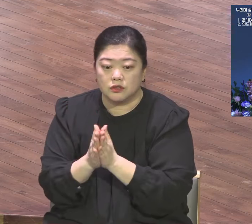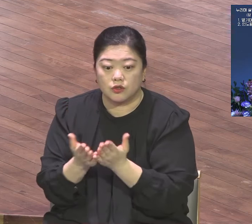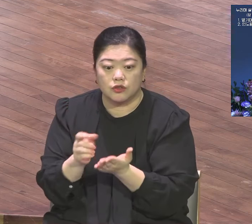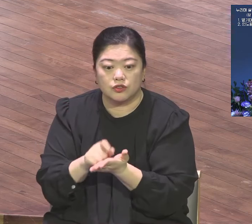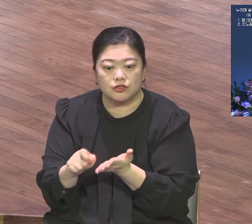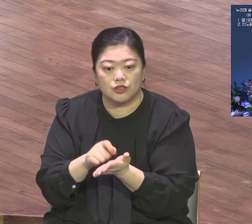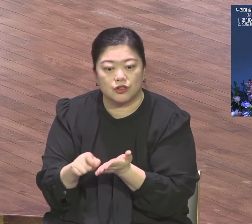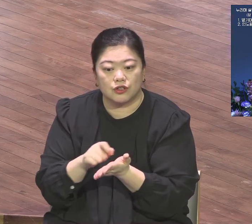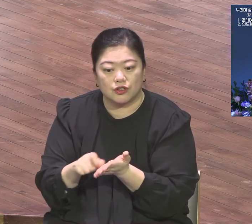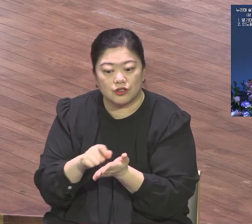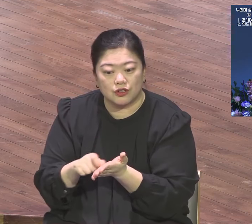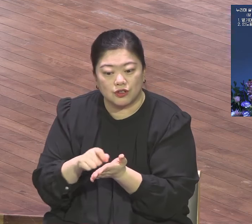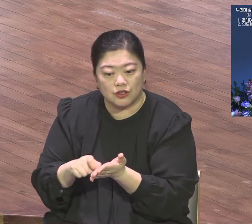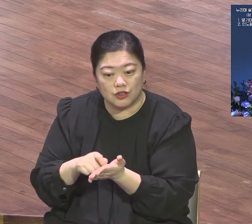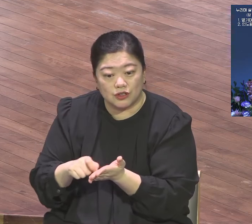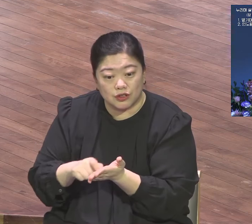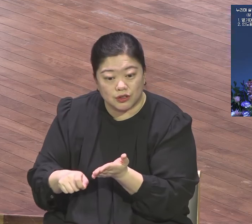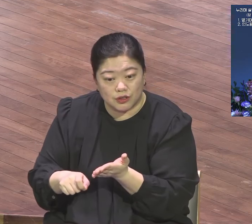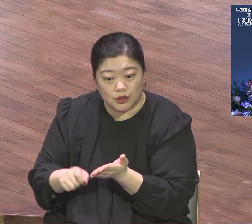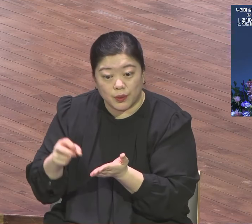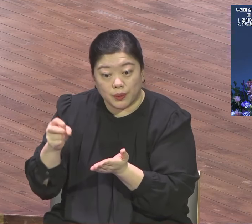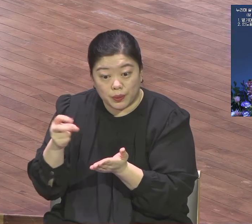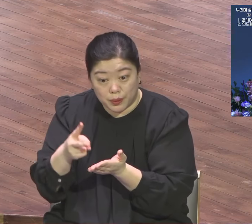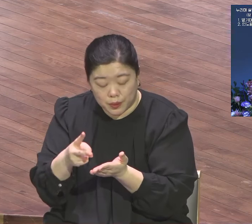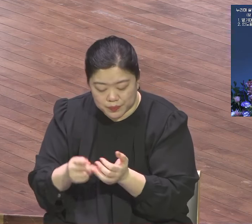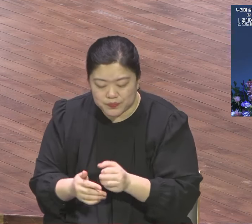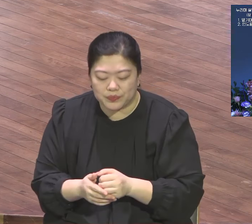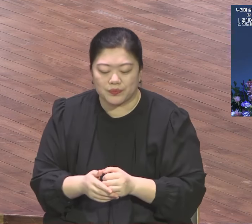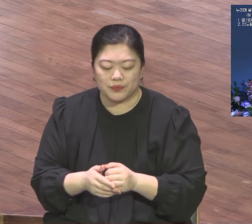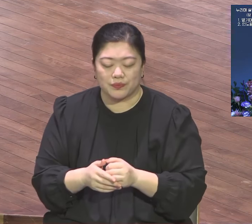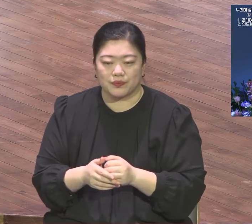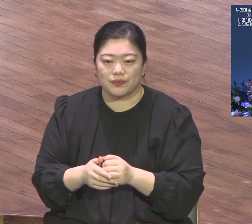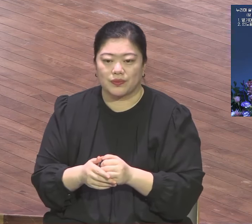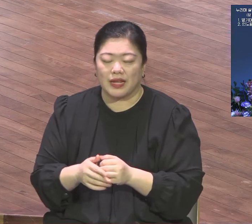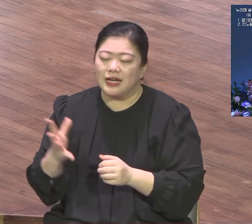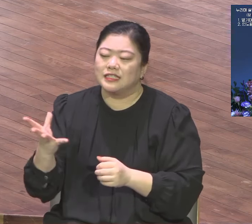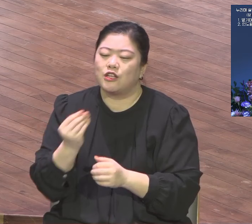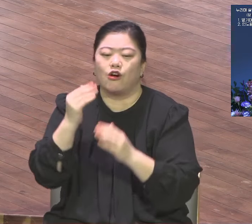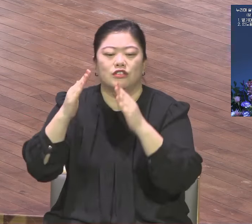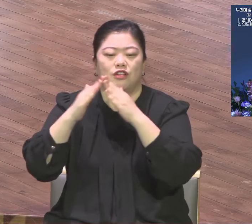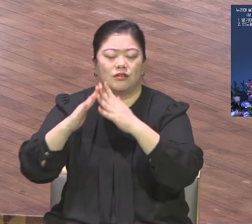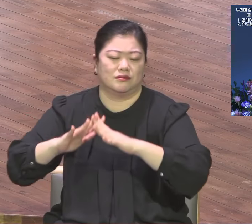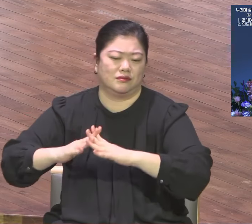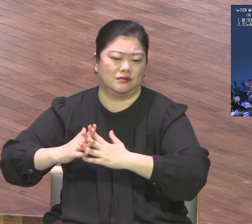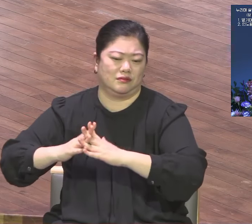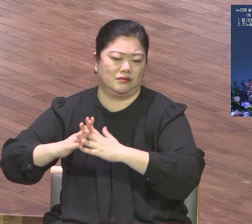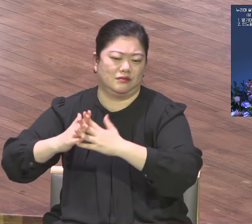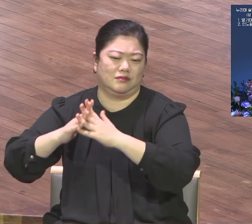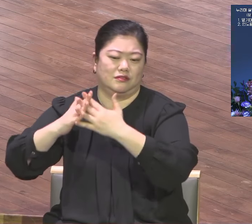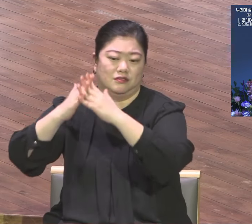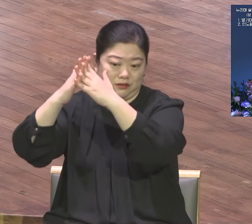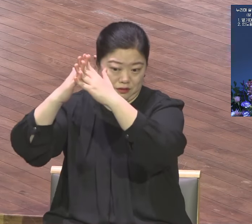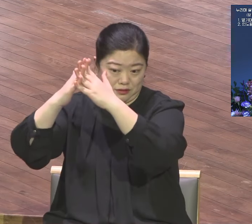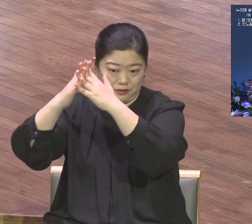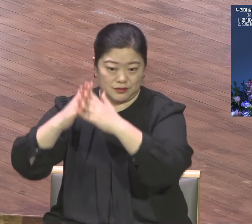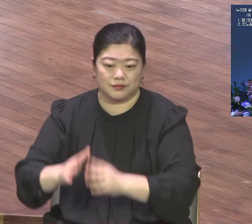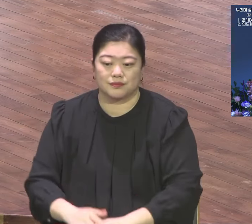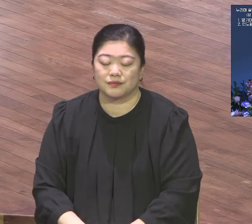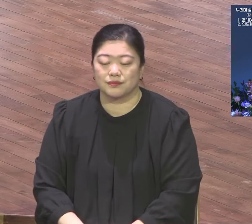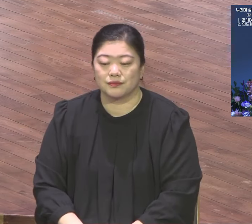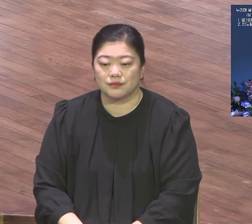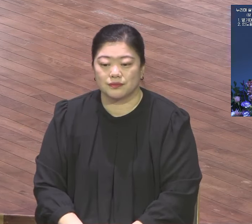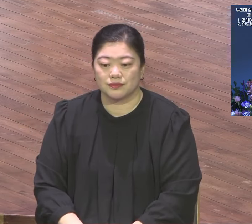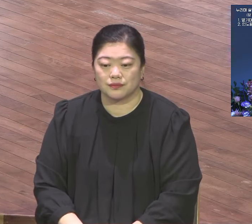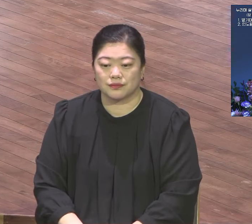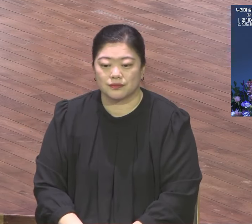계획은요, 우리가 볼 때 하나님 앞에서 아주 선한 동기잖아요. 하나님의 성전을 지키기를 원하는 마음. 그런데